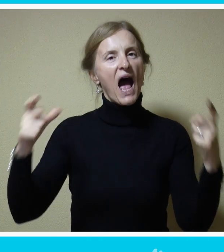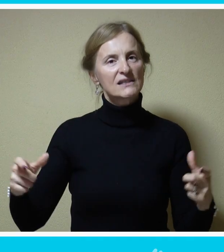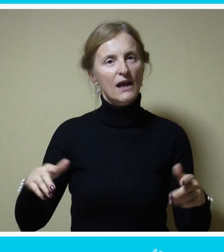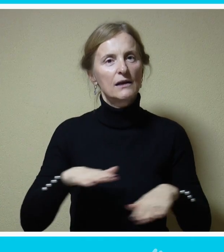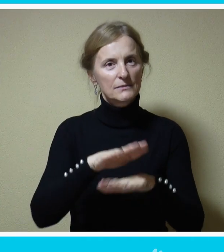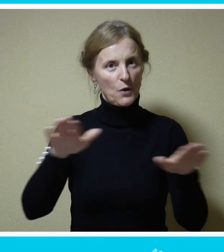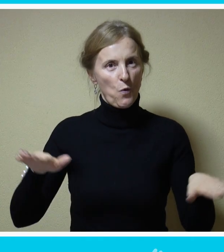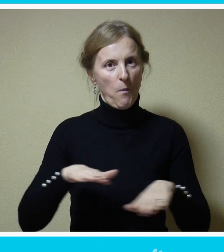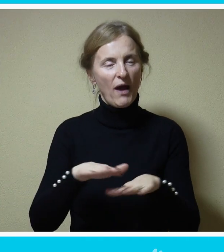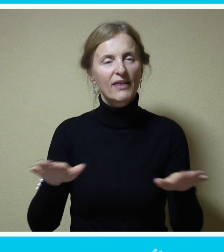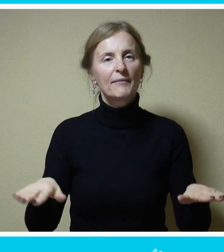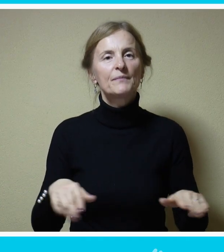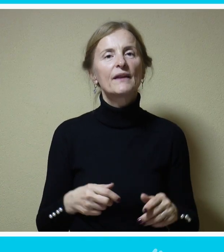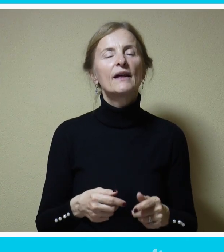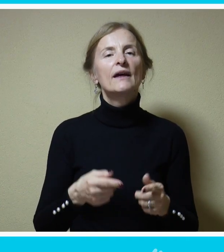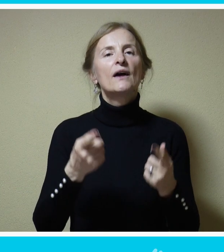bazen ovde.